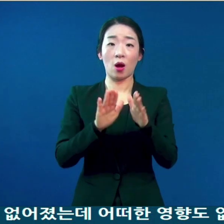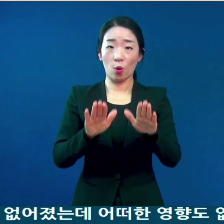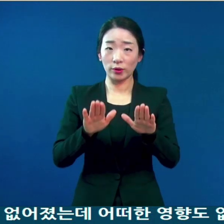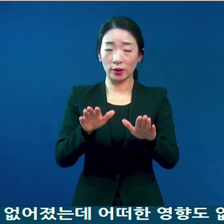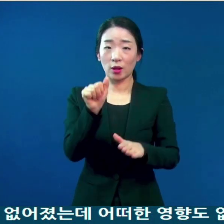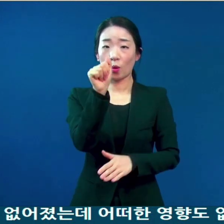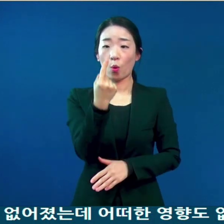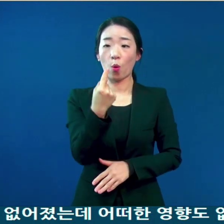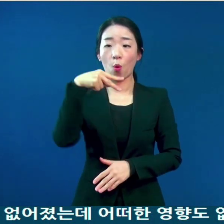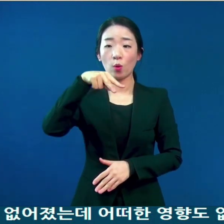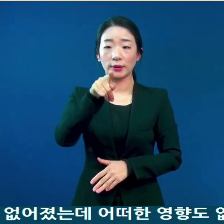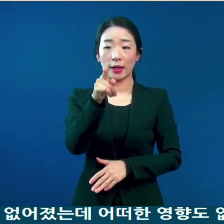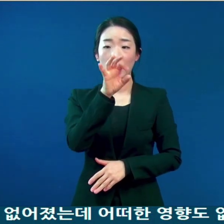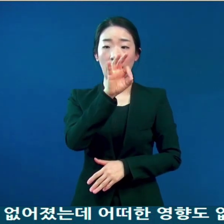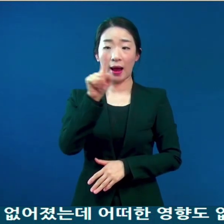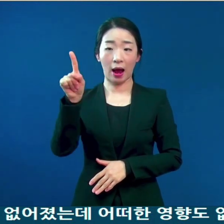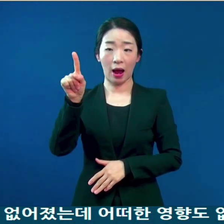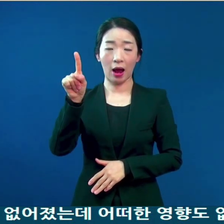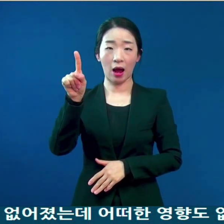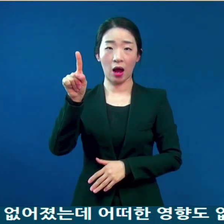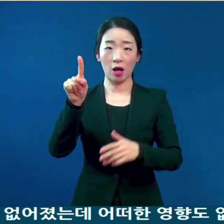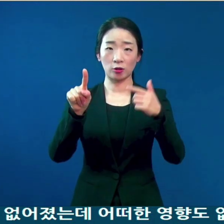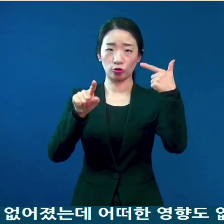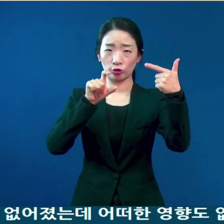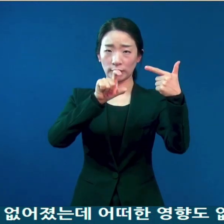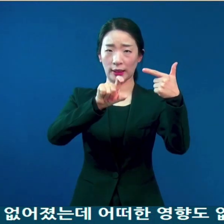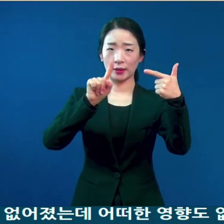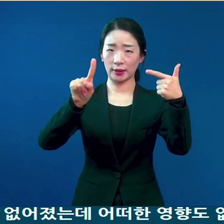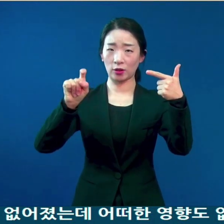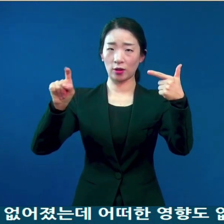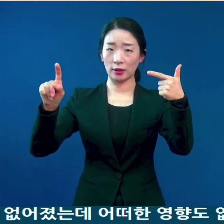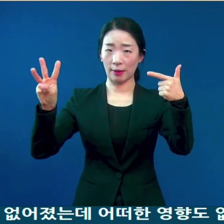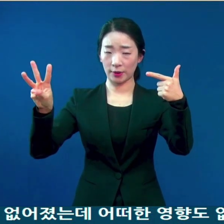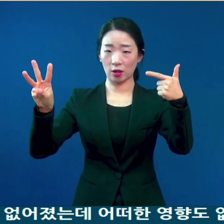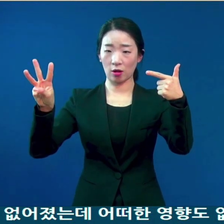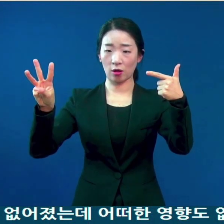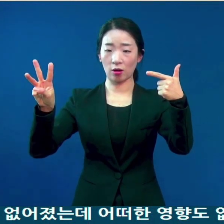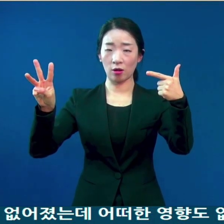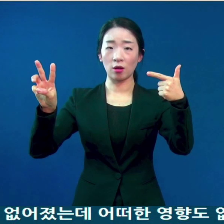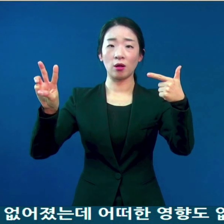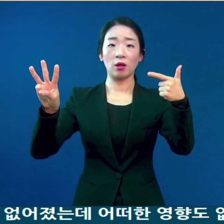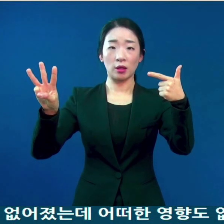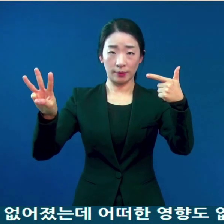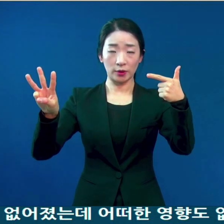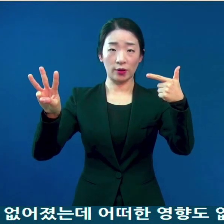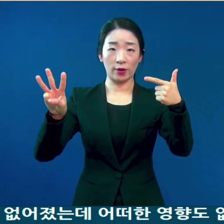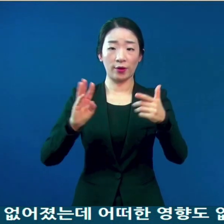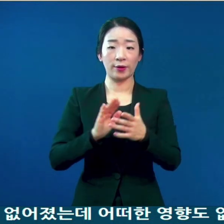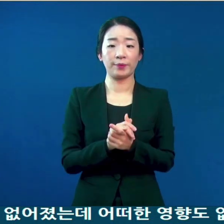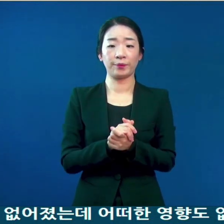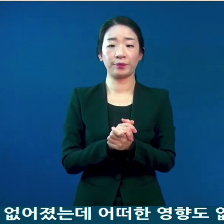6장 1절에서 3절이죠. 제가 설명해 드릴 겁니다. 집중해서 들어보시기 바랍니다.